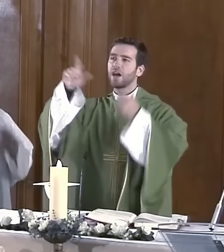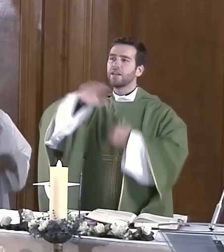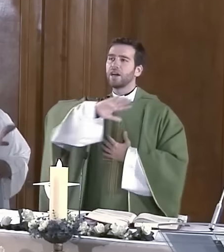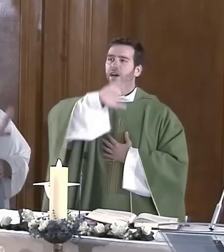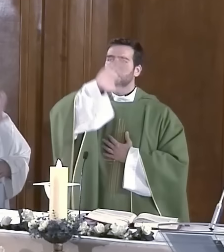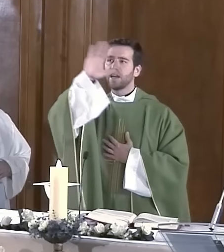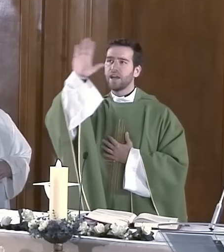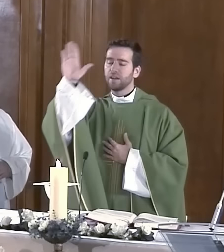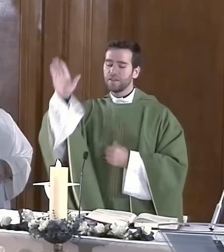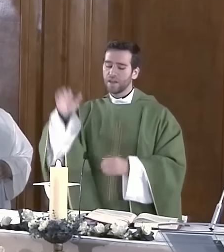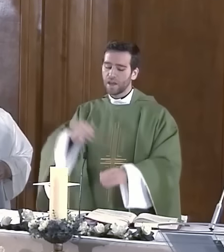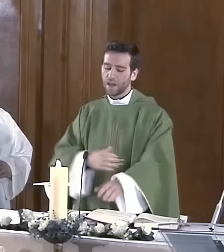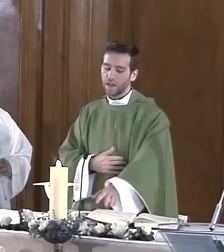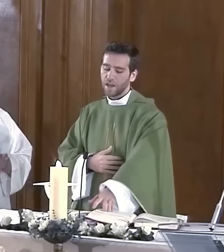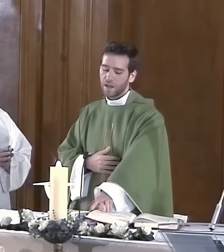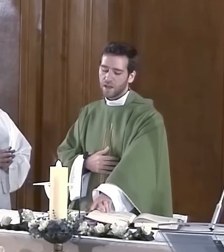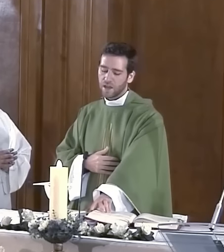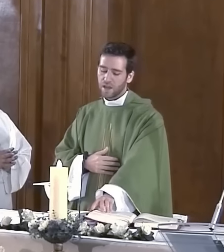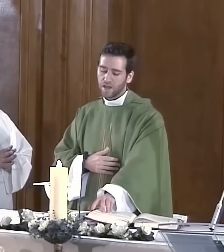Hosanna en el